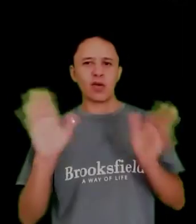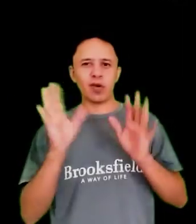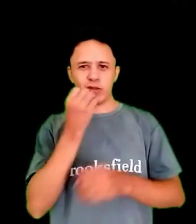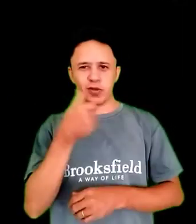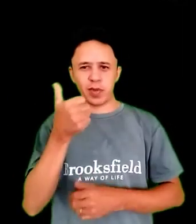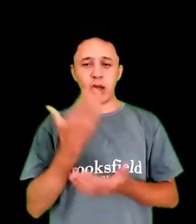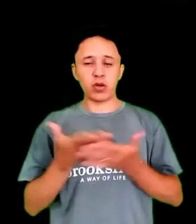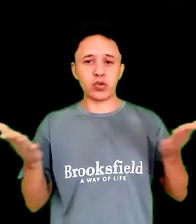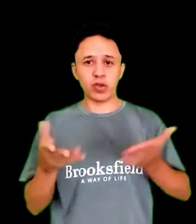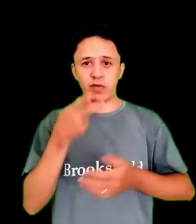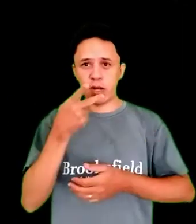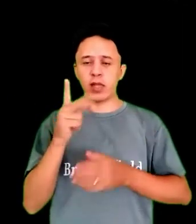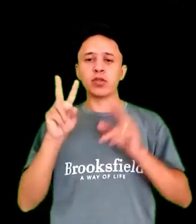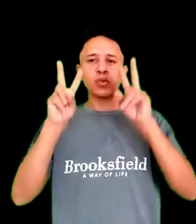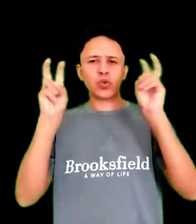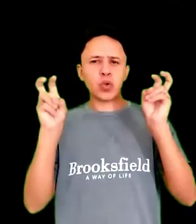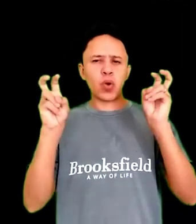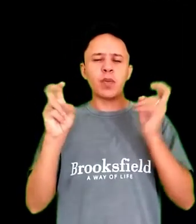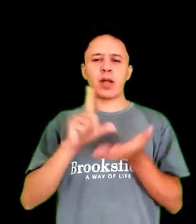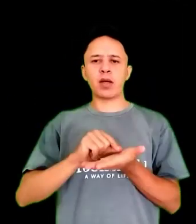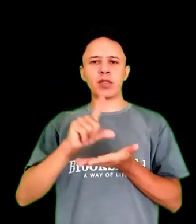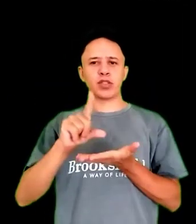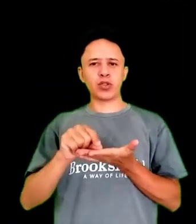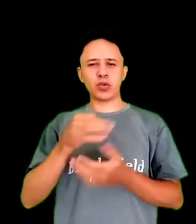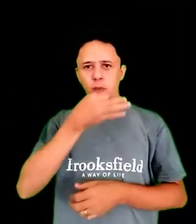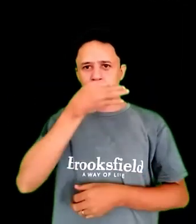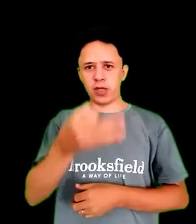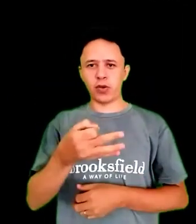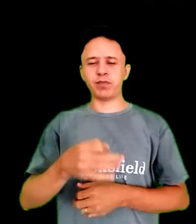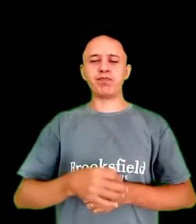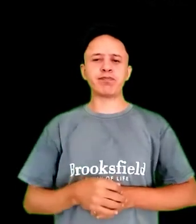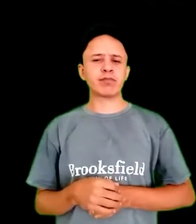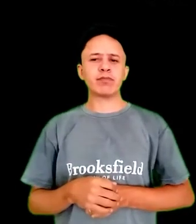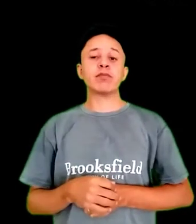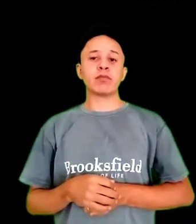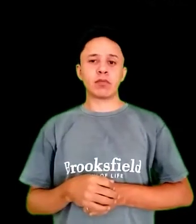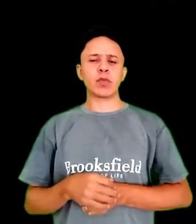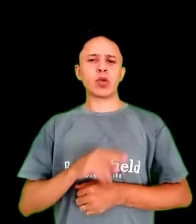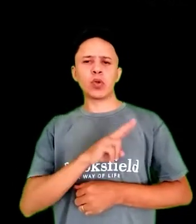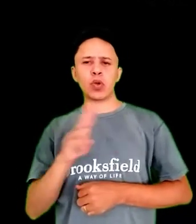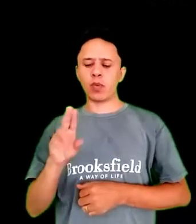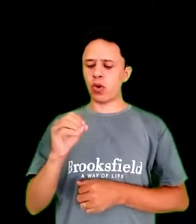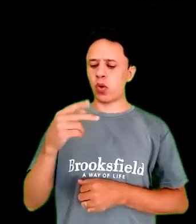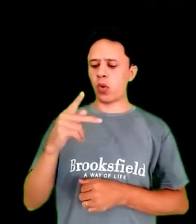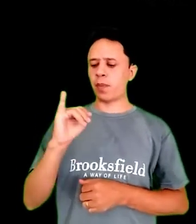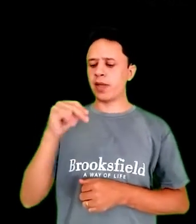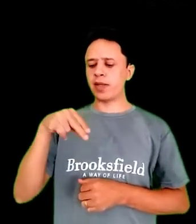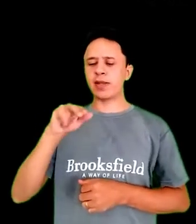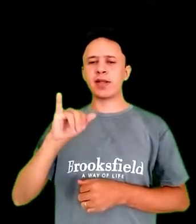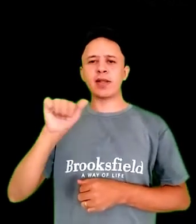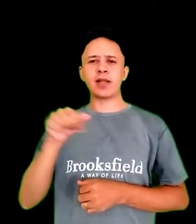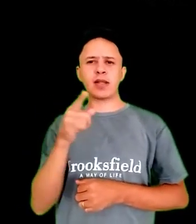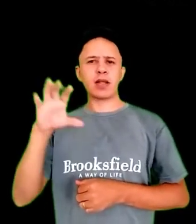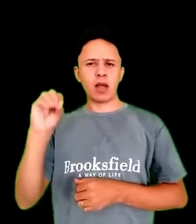Oi, tudo bem com você? Na aula de hoje, a gente vai falar sobre o artigo de opinião. Bom, como o nome mesmo indica, dá